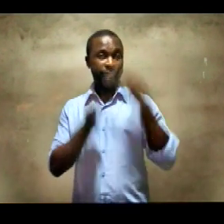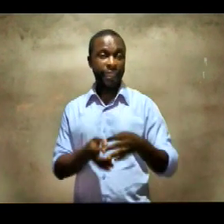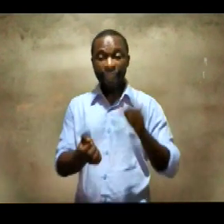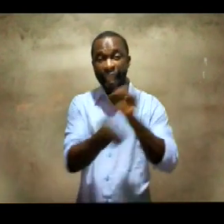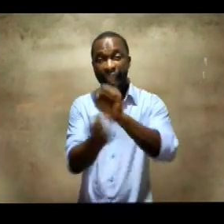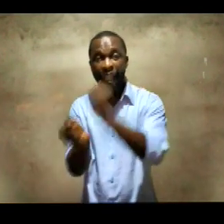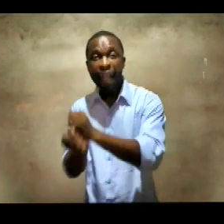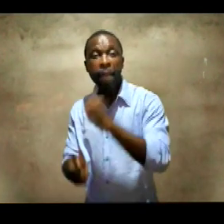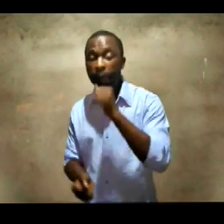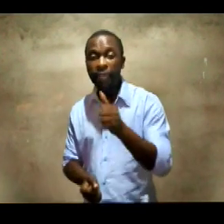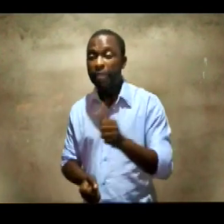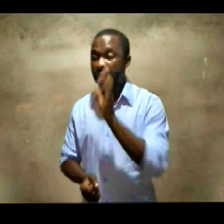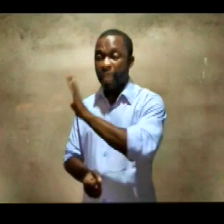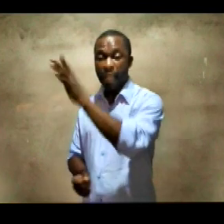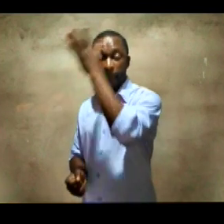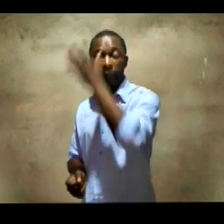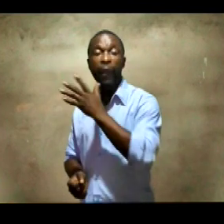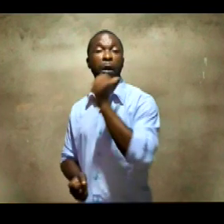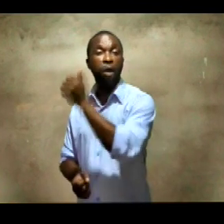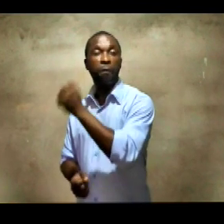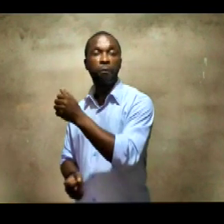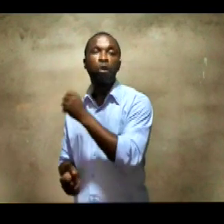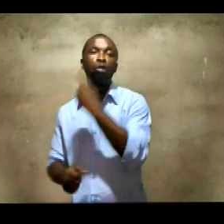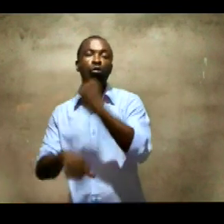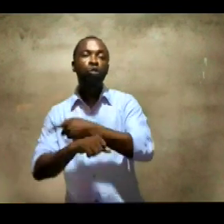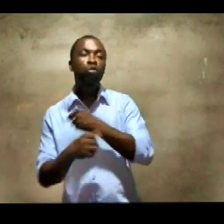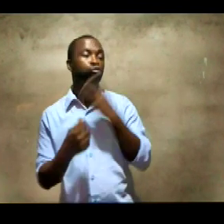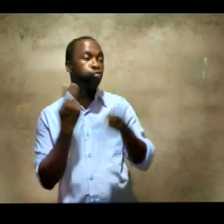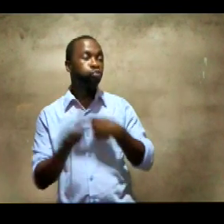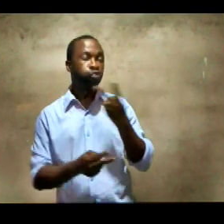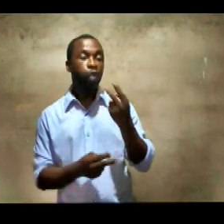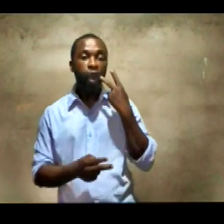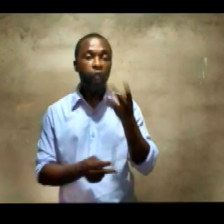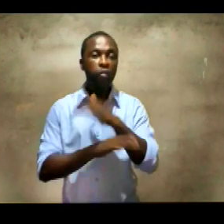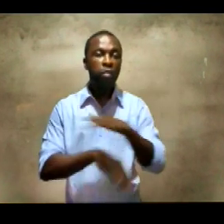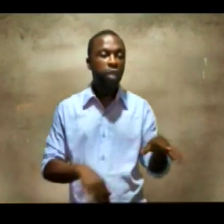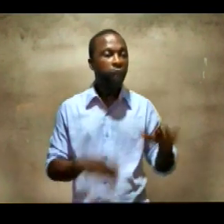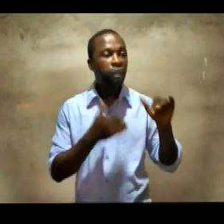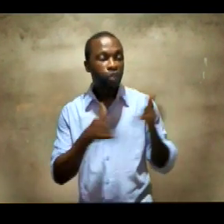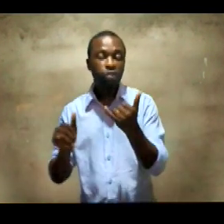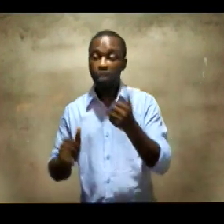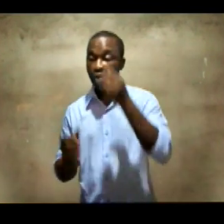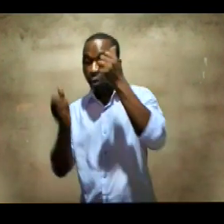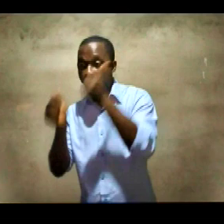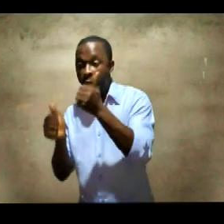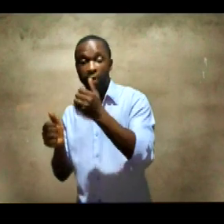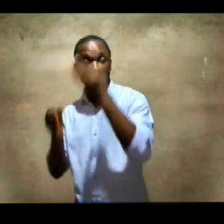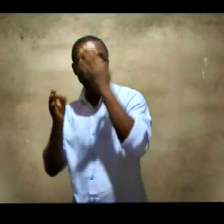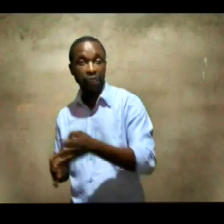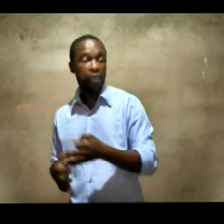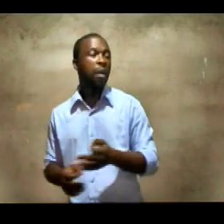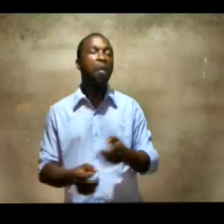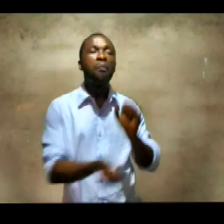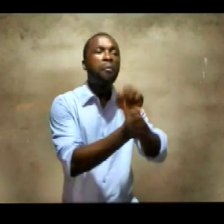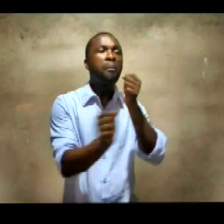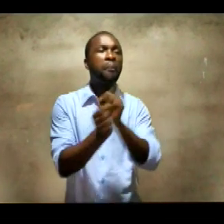été retrouvés en train de jouer à l'école. Les accusés ont également déclaré qu'ils ne savaient pas qu'il était illégal d'enchaîner des enfants. Les parents au Sénégal